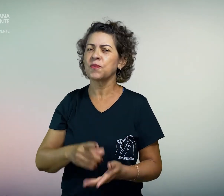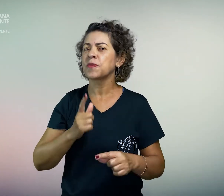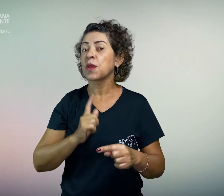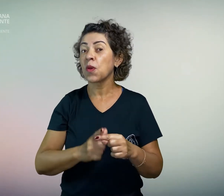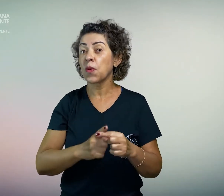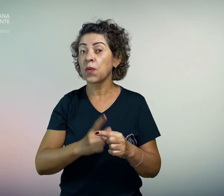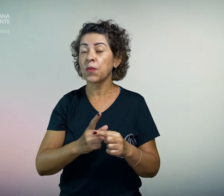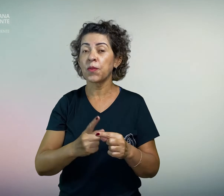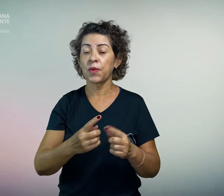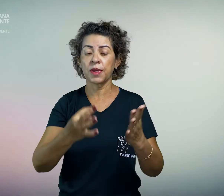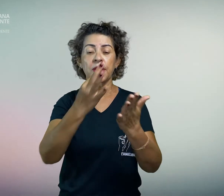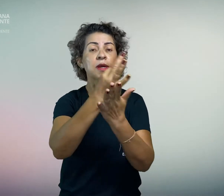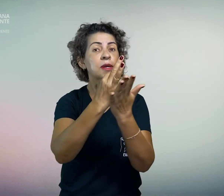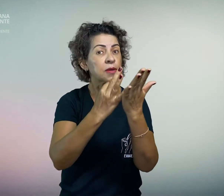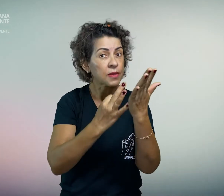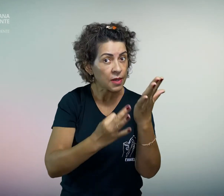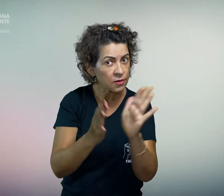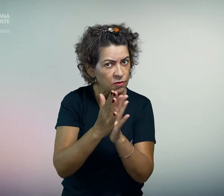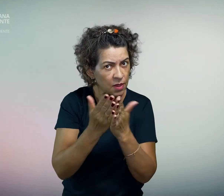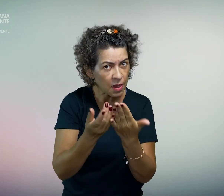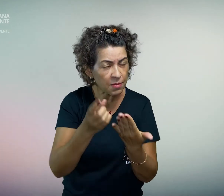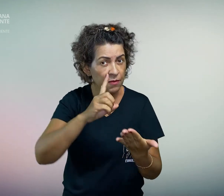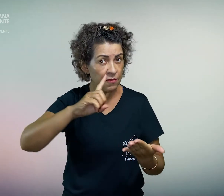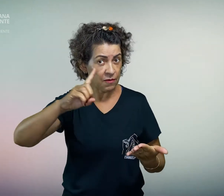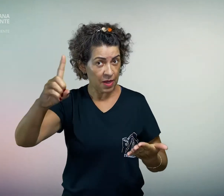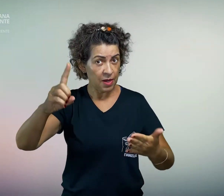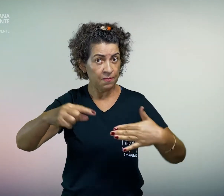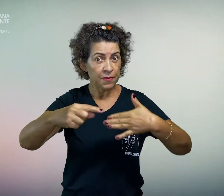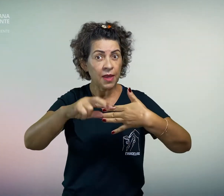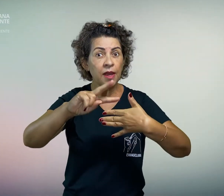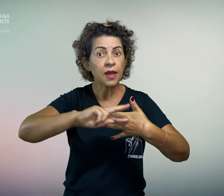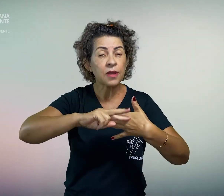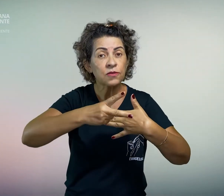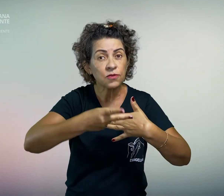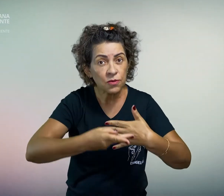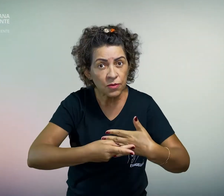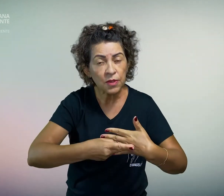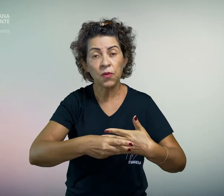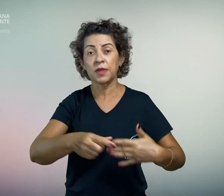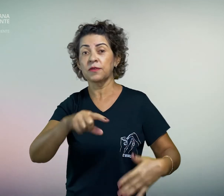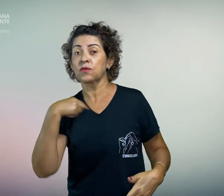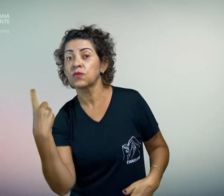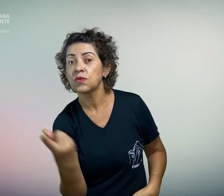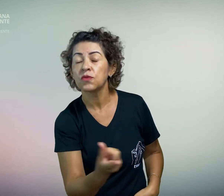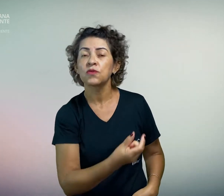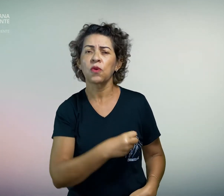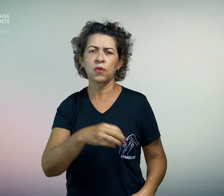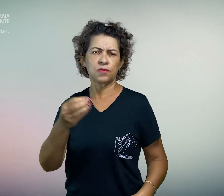Com certeza não. O que este texto está falando é que as